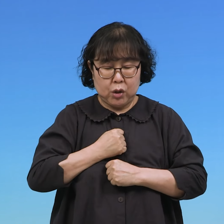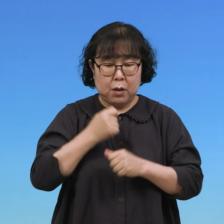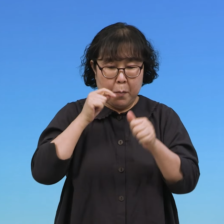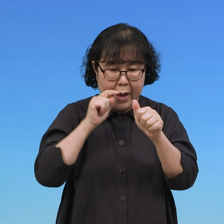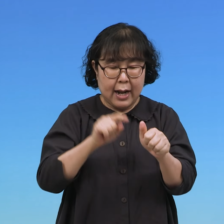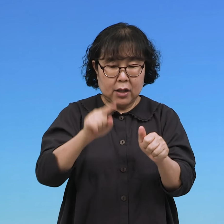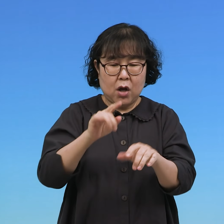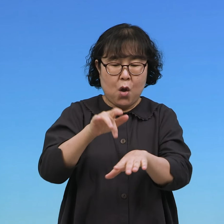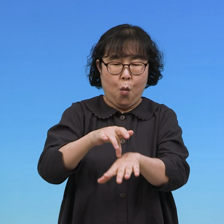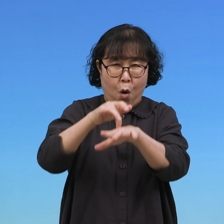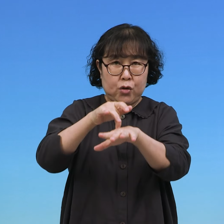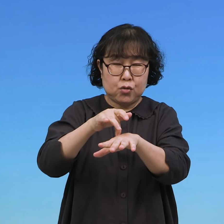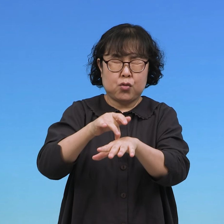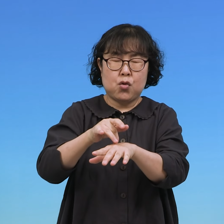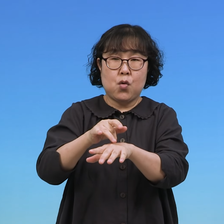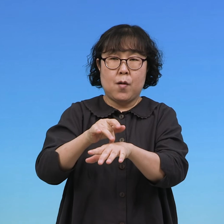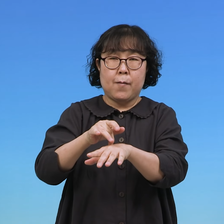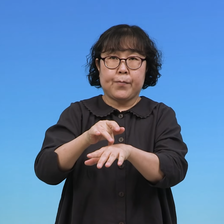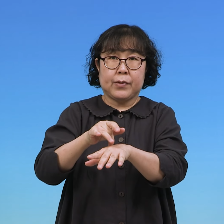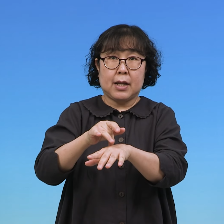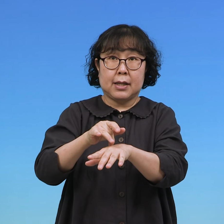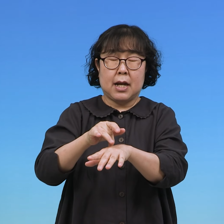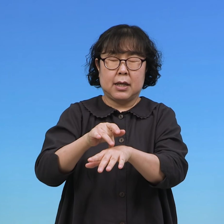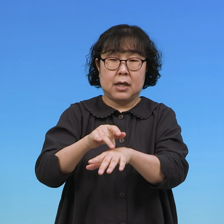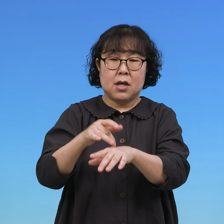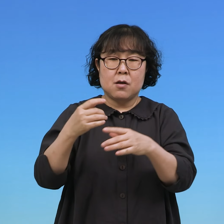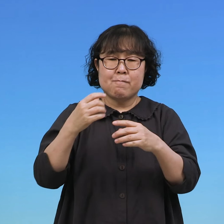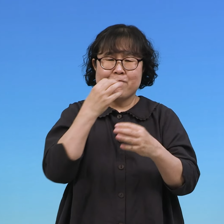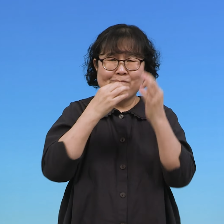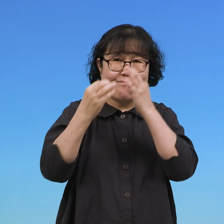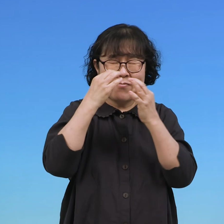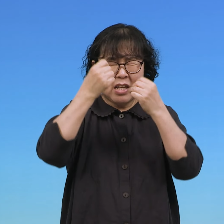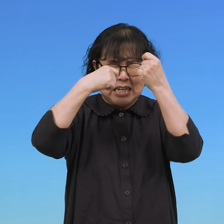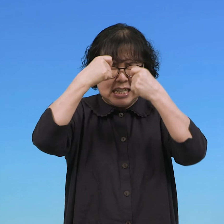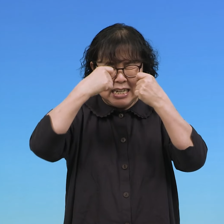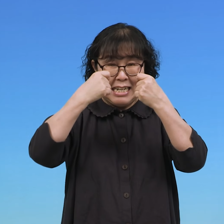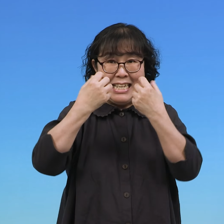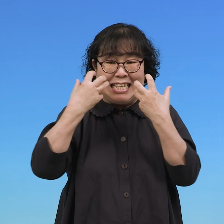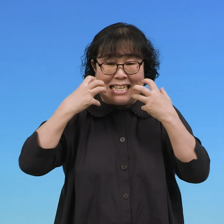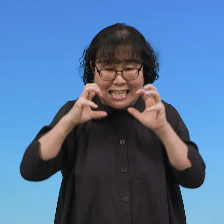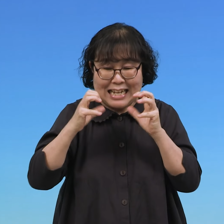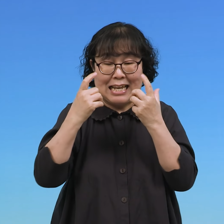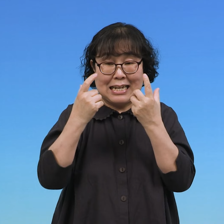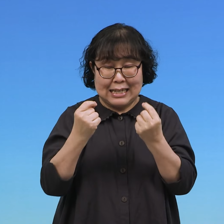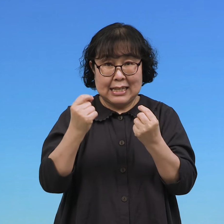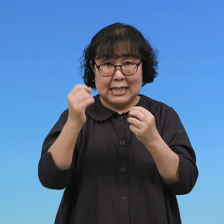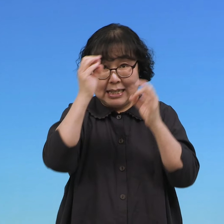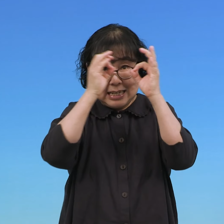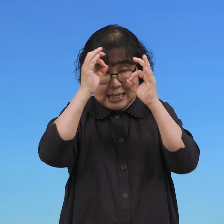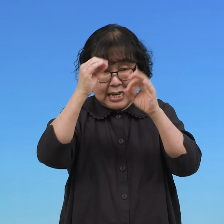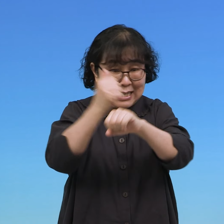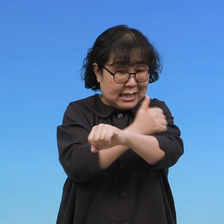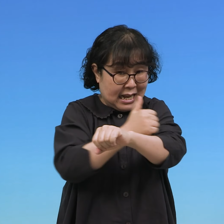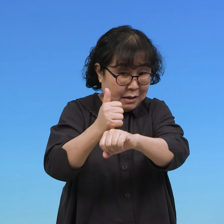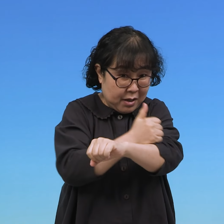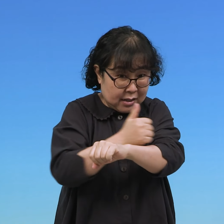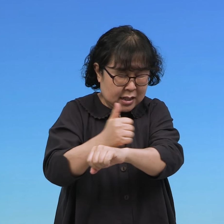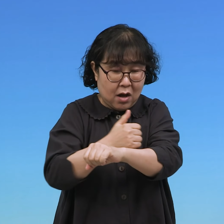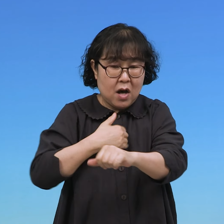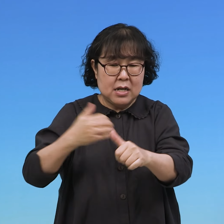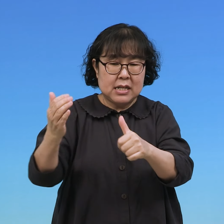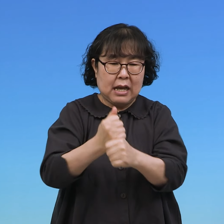대적마귀가 우는 사자와 같이 두루다니며 삼킬 자를 찾느니. 이게 딱 오늘 우리 시대 현실이에요.